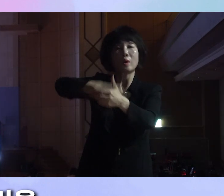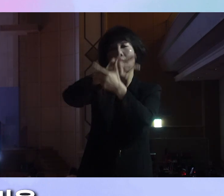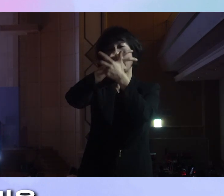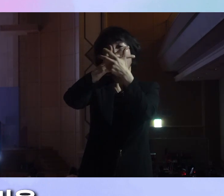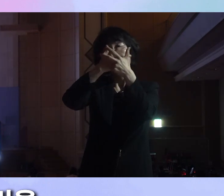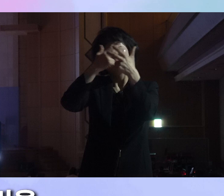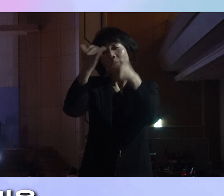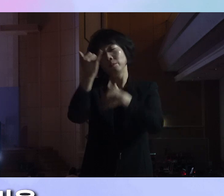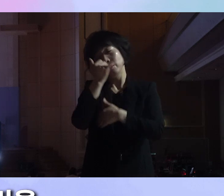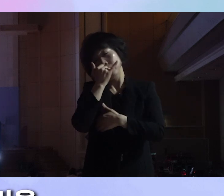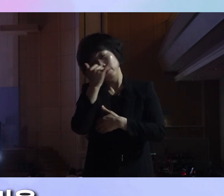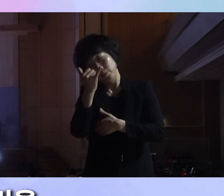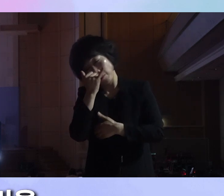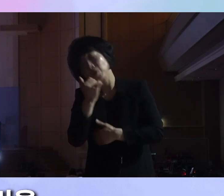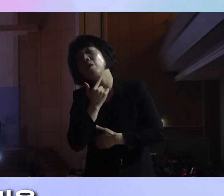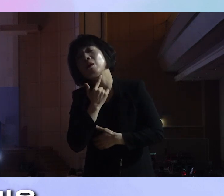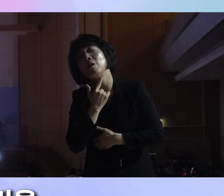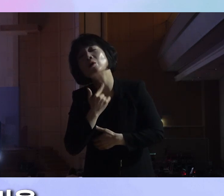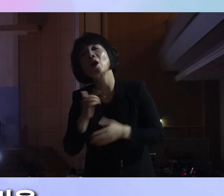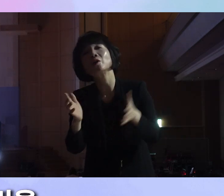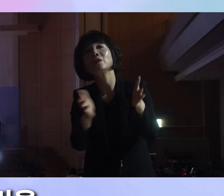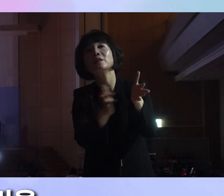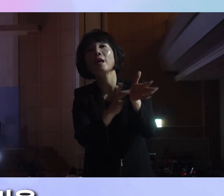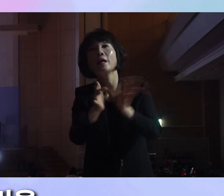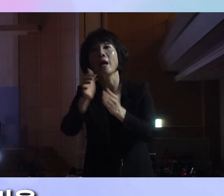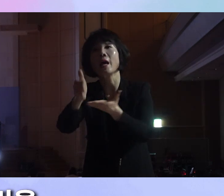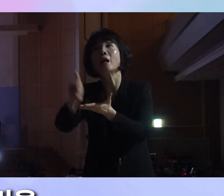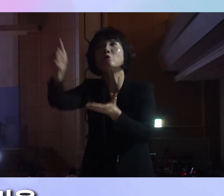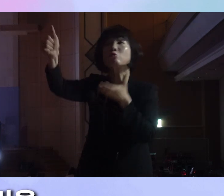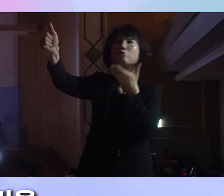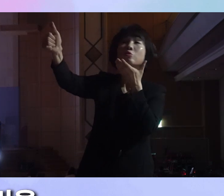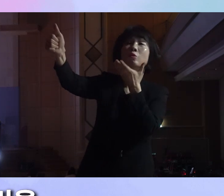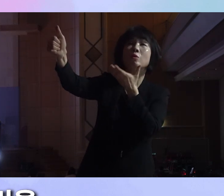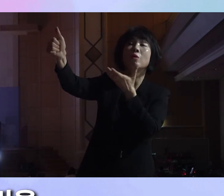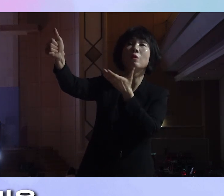속에 잠자던 자